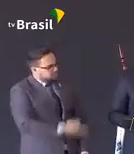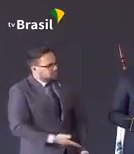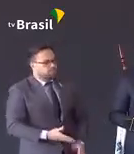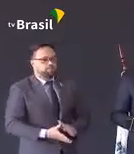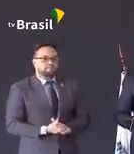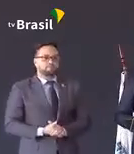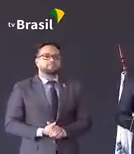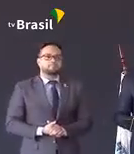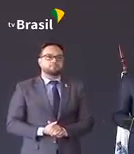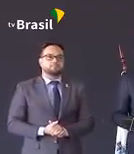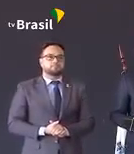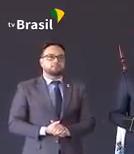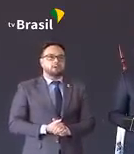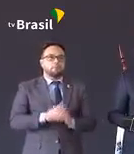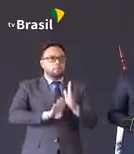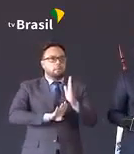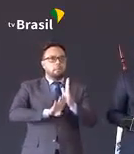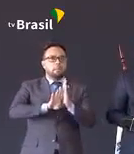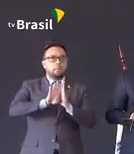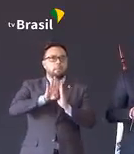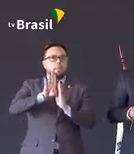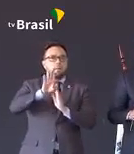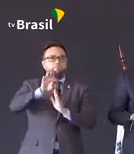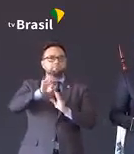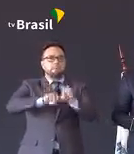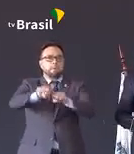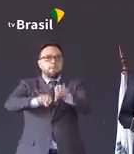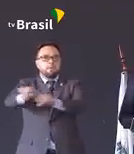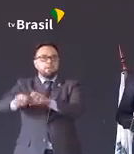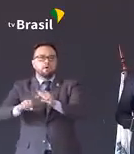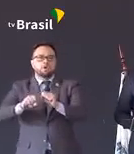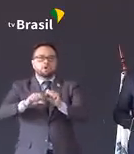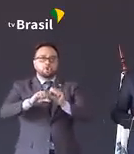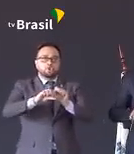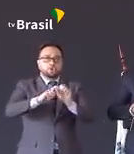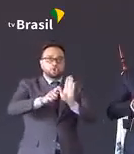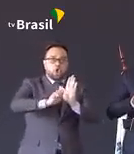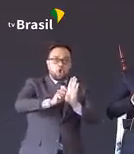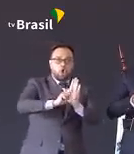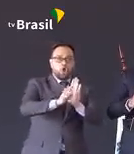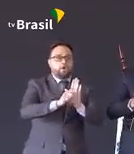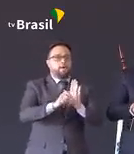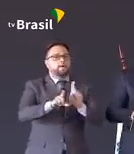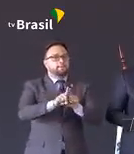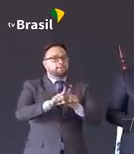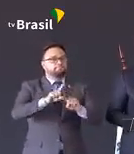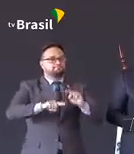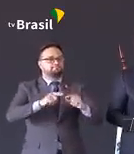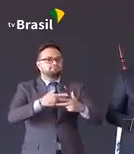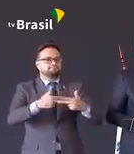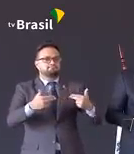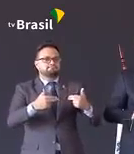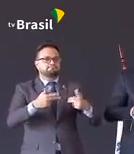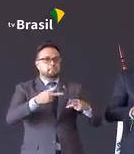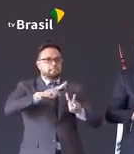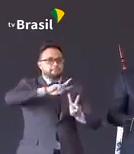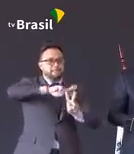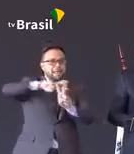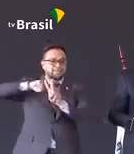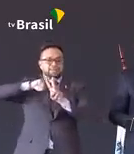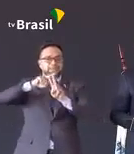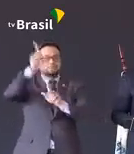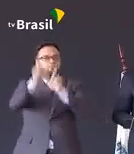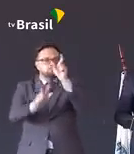Recorde de apreensões de drogas, de recursos, de prisões, de